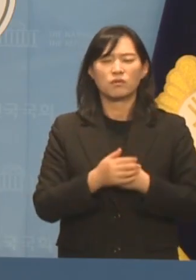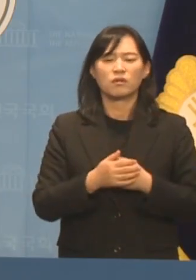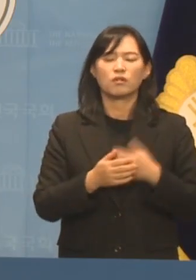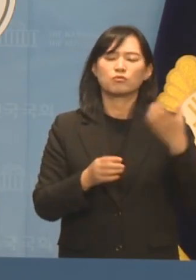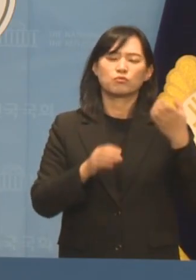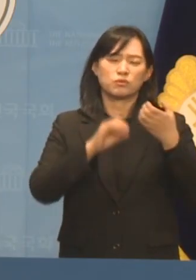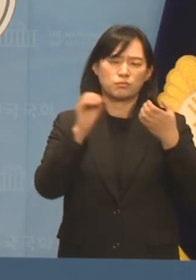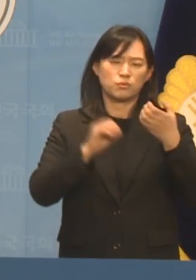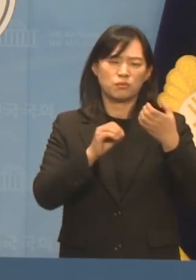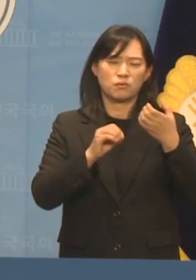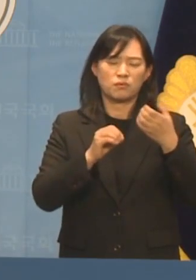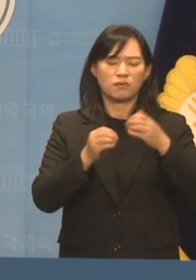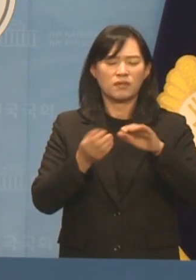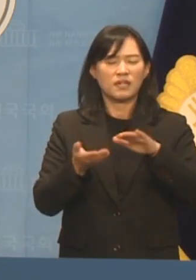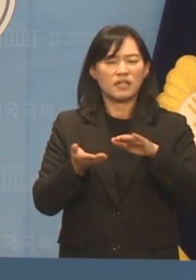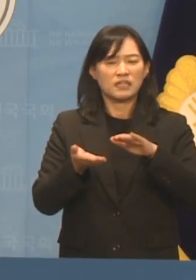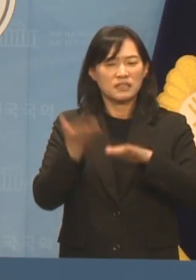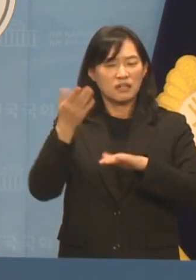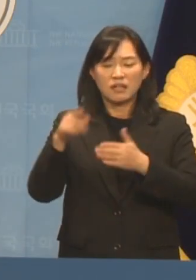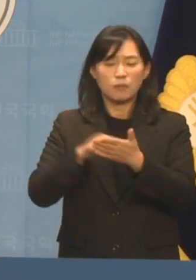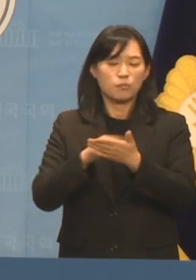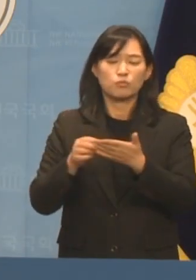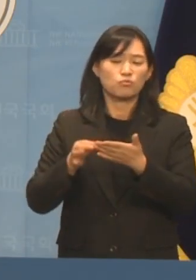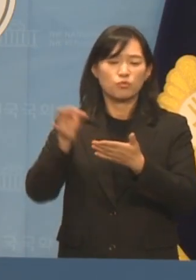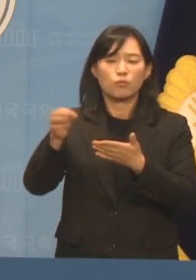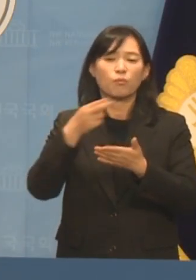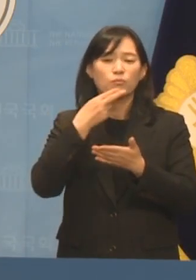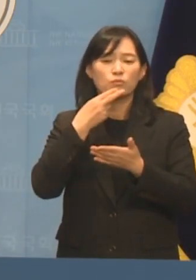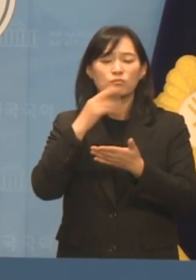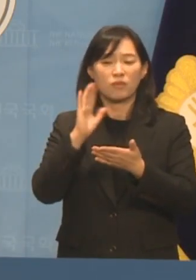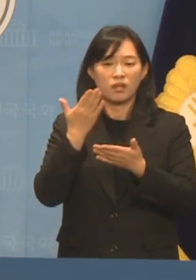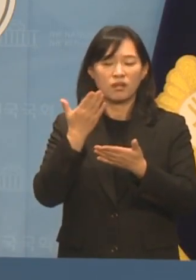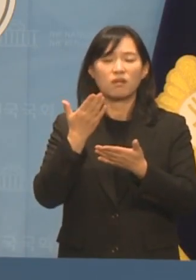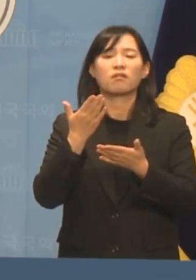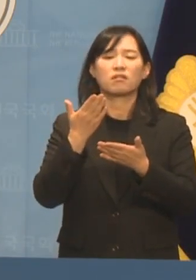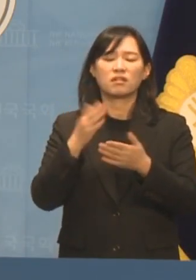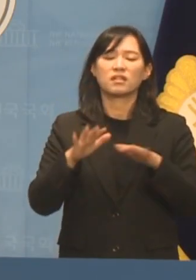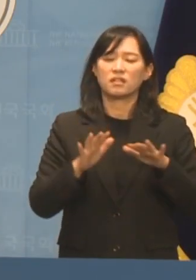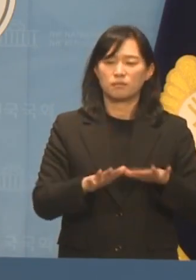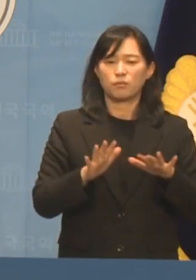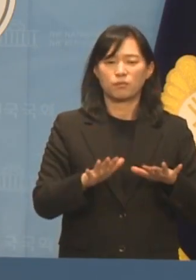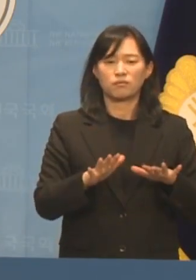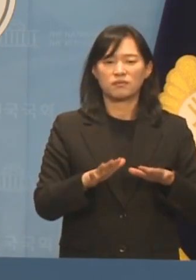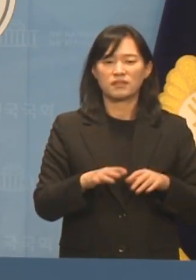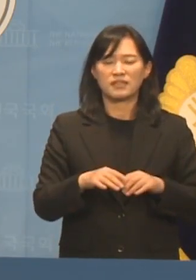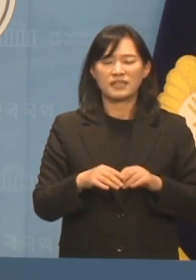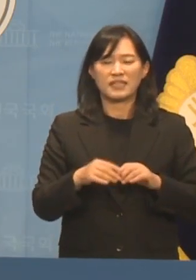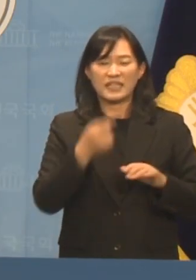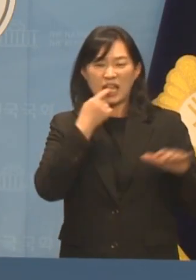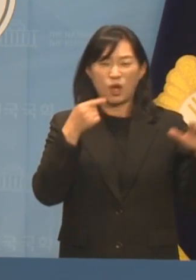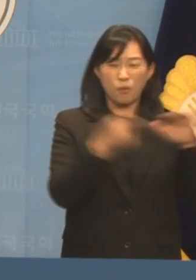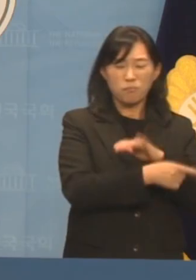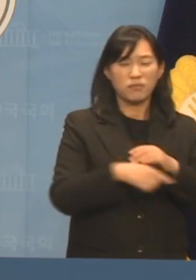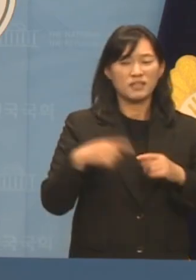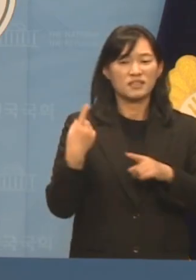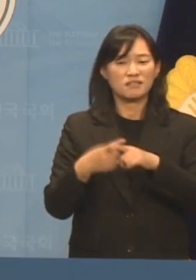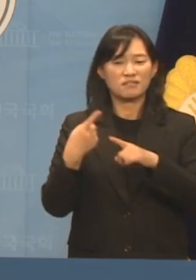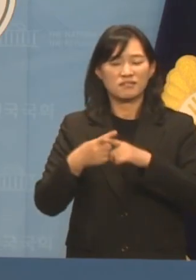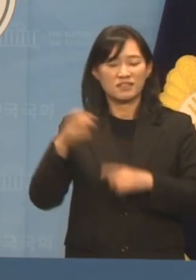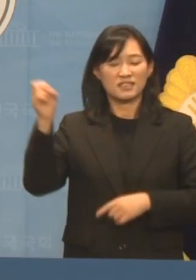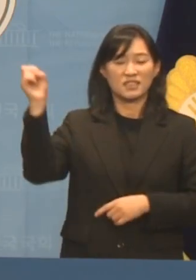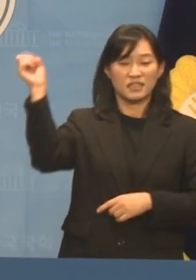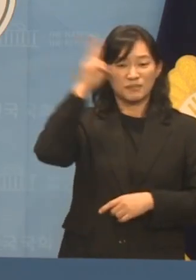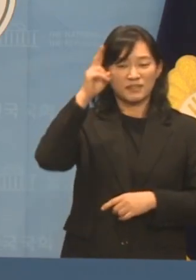90% 이상을 금융채권은 갚지 않아도 되는, 그러니까 이번 계엄령처럼 선포된